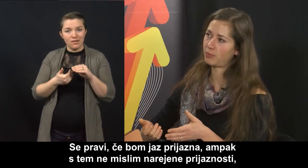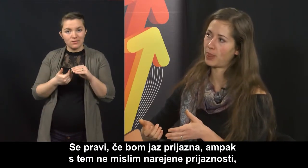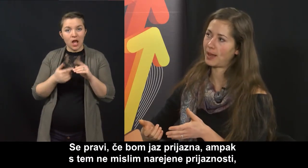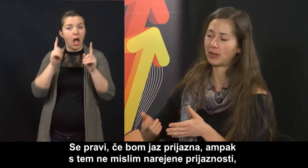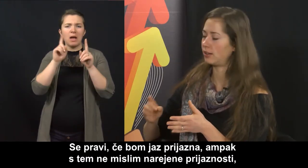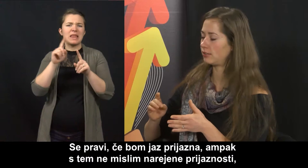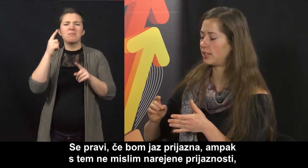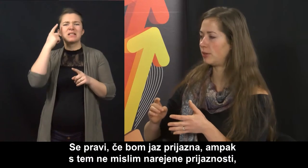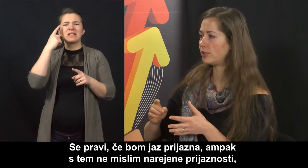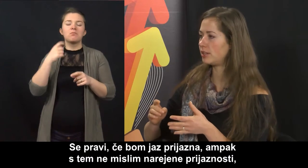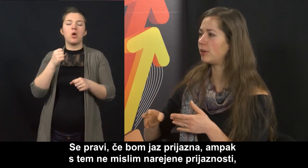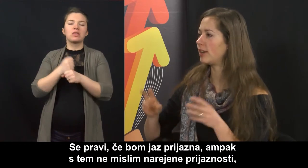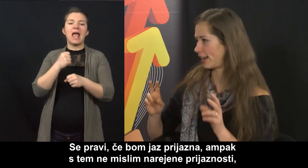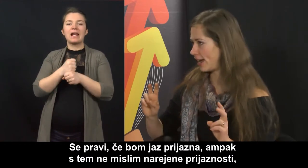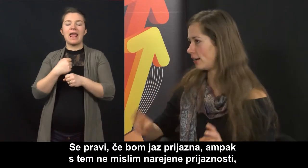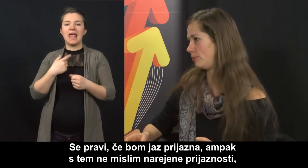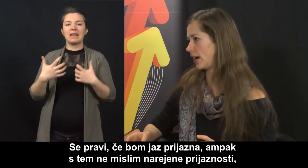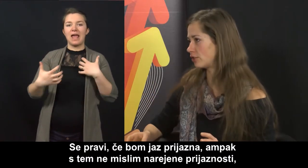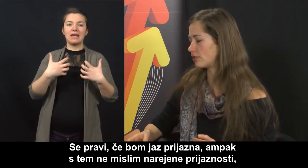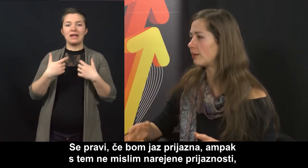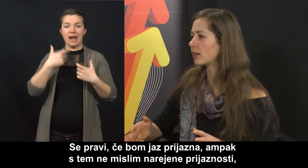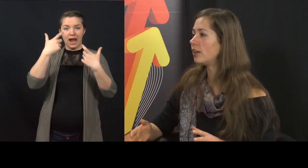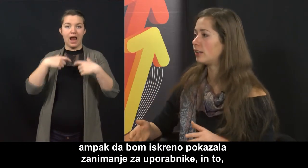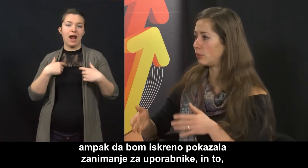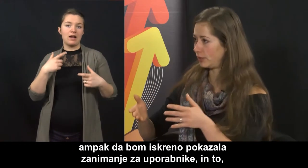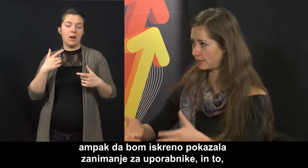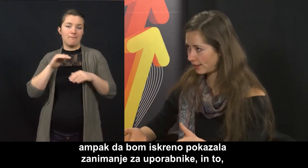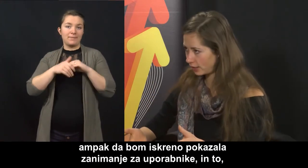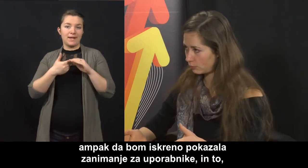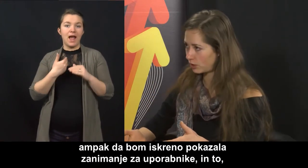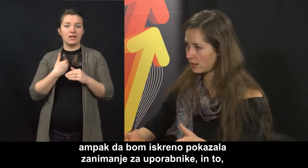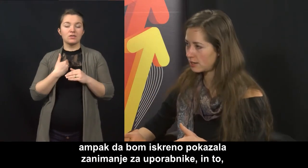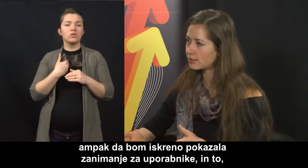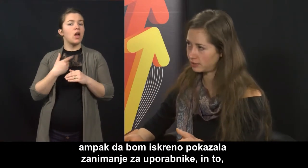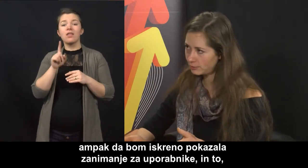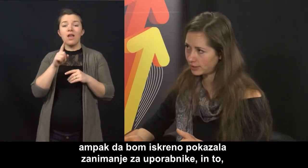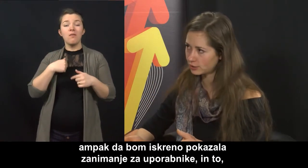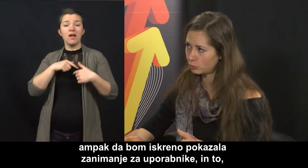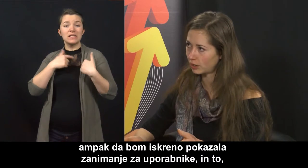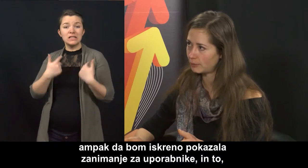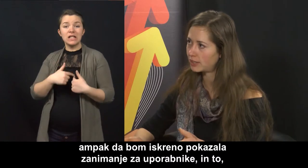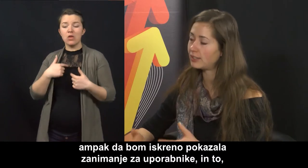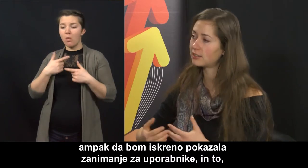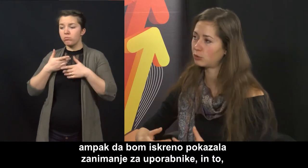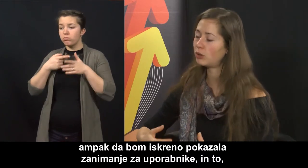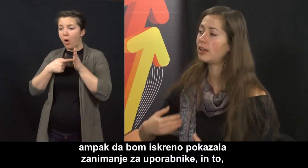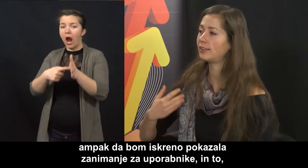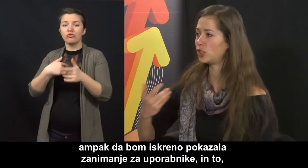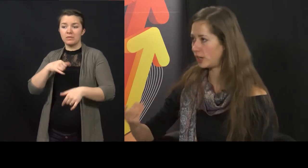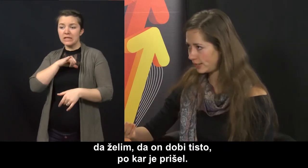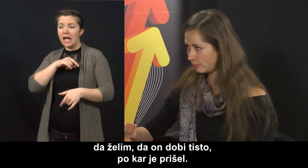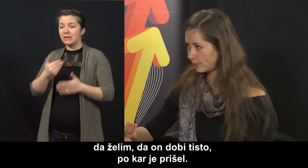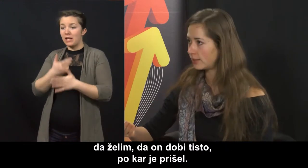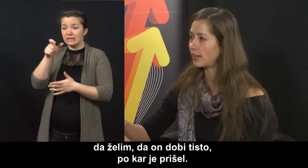prijazna, ampak s tem ne mislim narejene prijaznosti, ampak da bom iskreno pokazala zanimanje za uporabnika in za to,